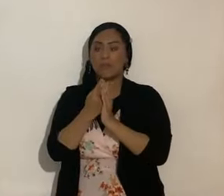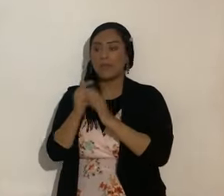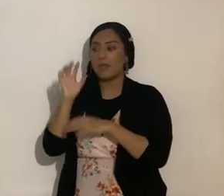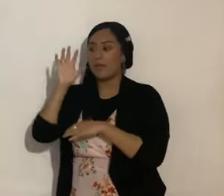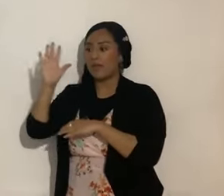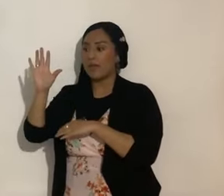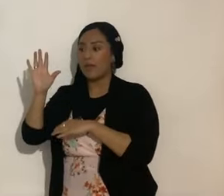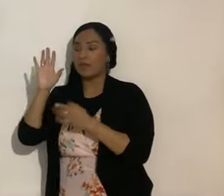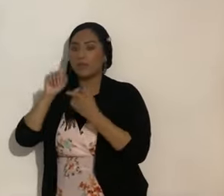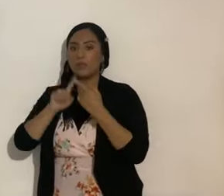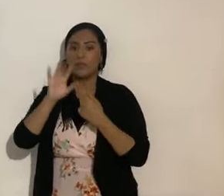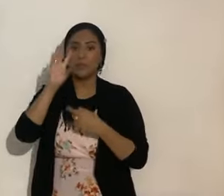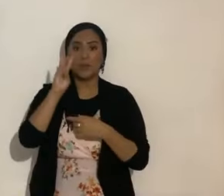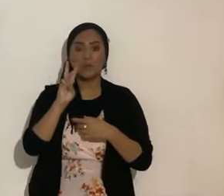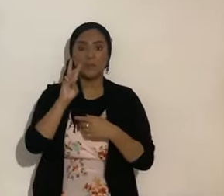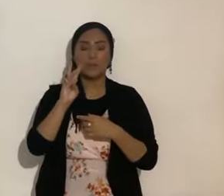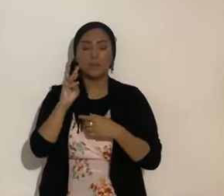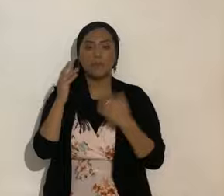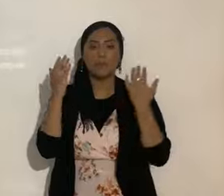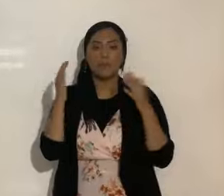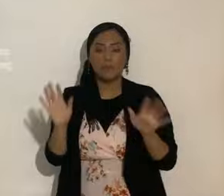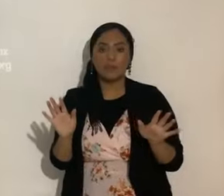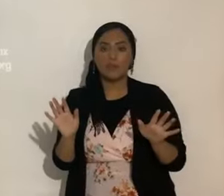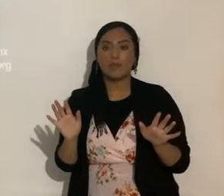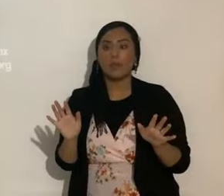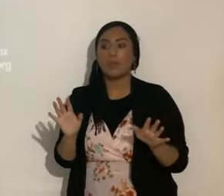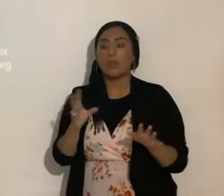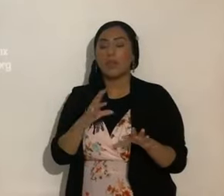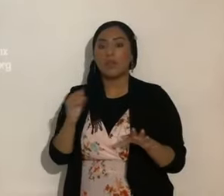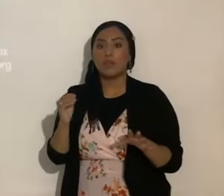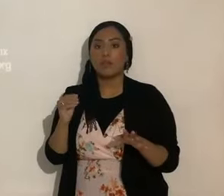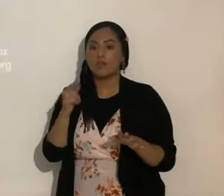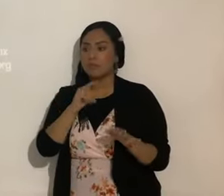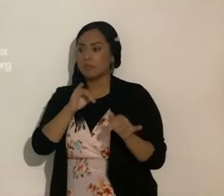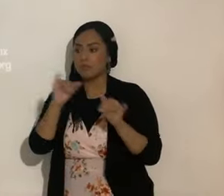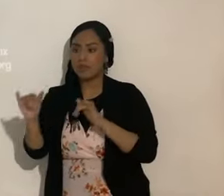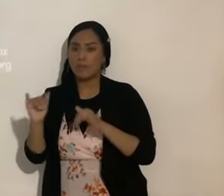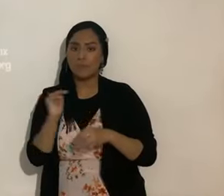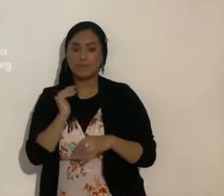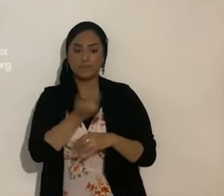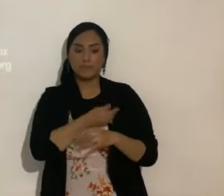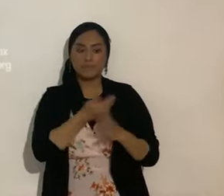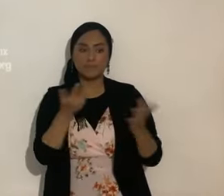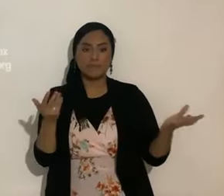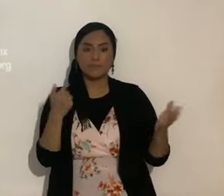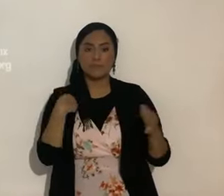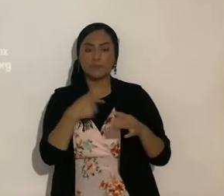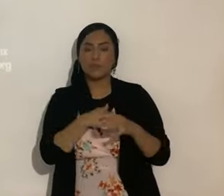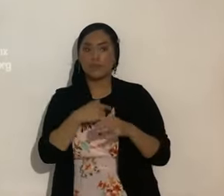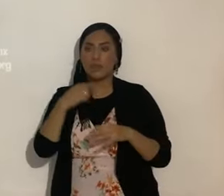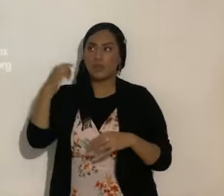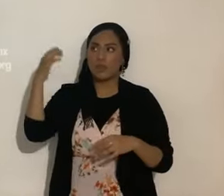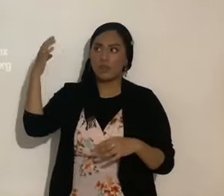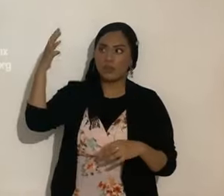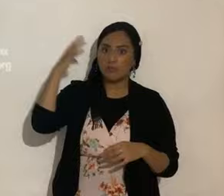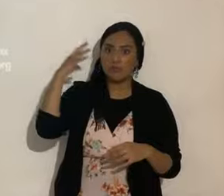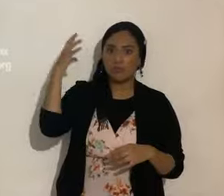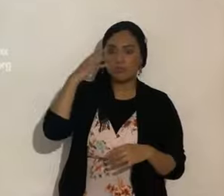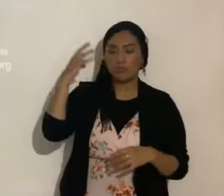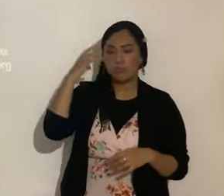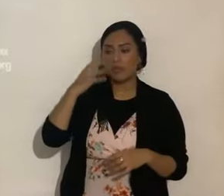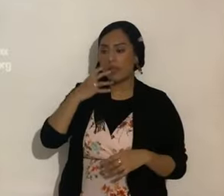de la tarde a 6 de la tarde, que es la hora de la noche, y los ha hecho iguales a nosotros, que hemos soportado la carga